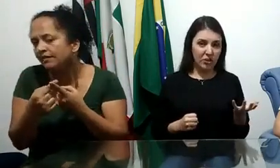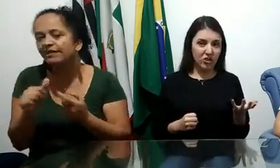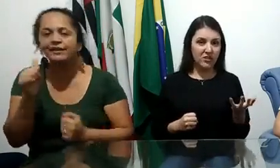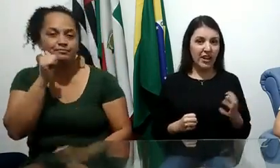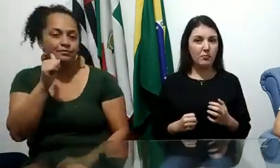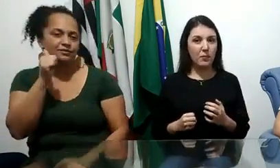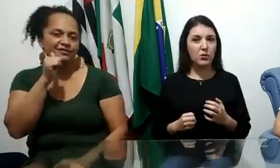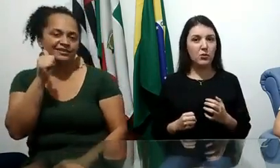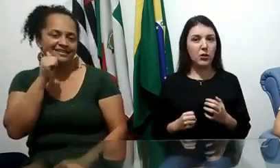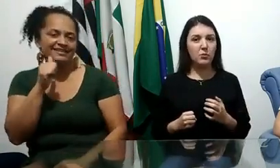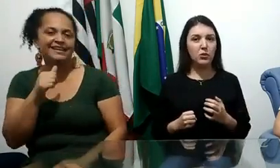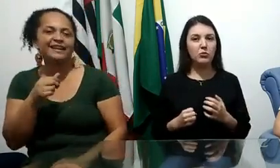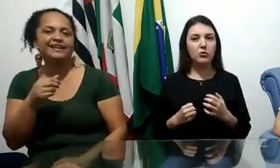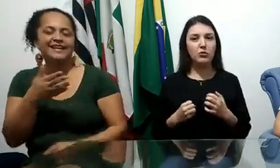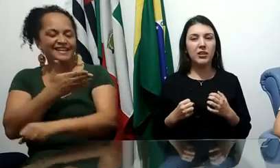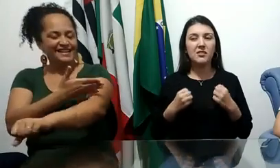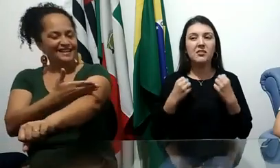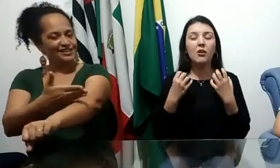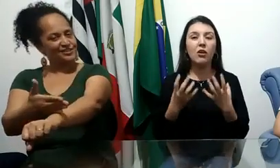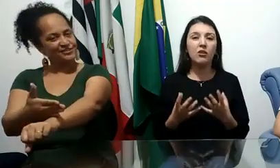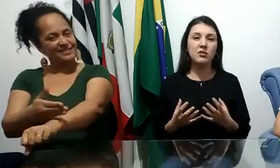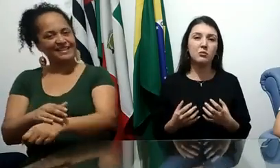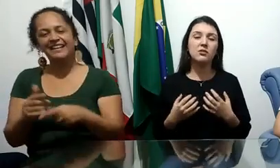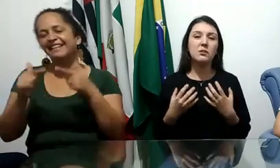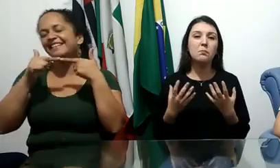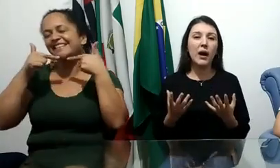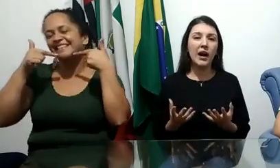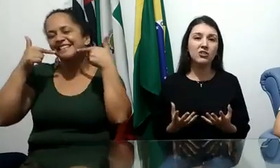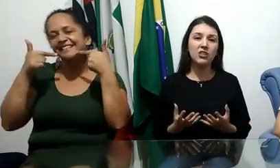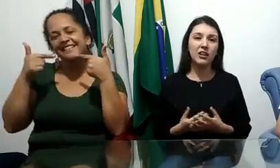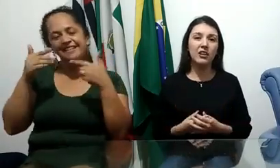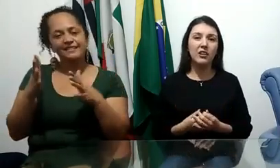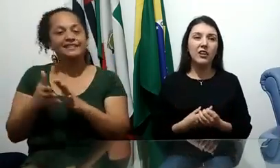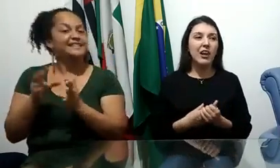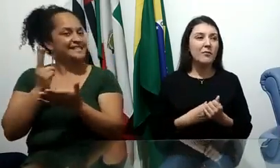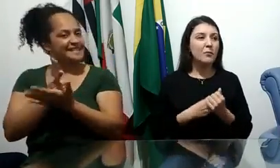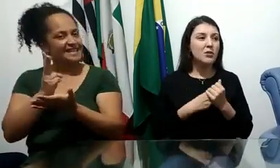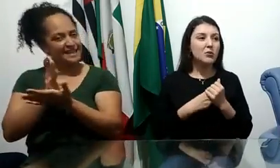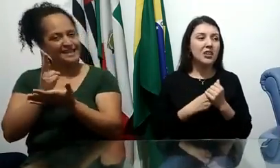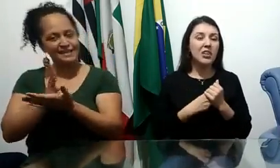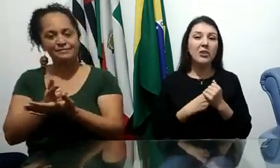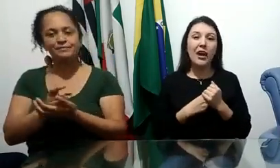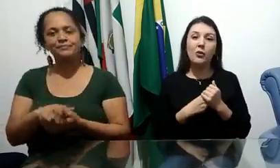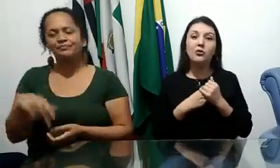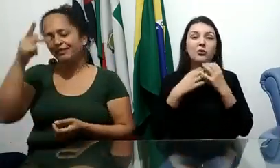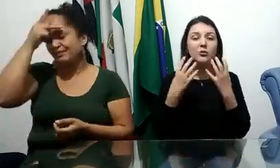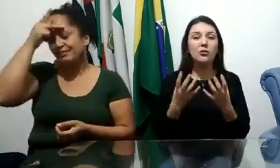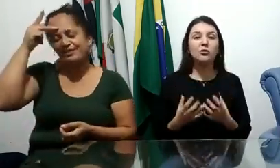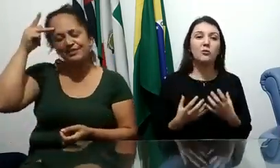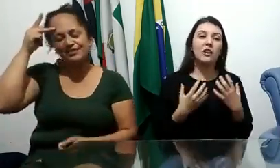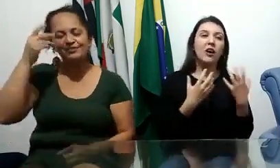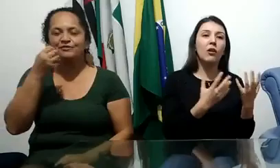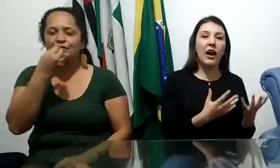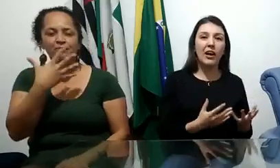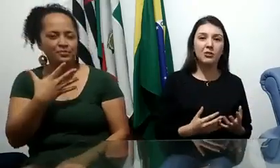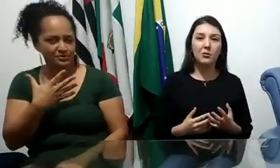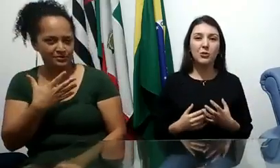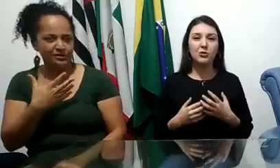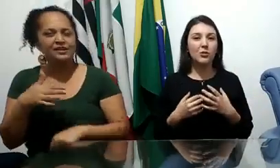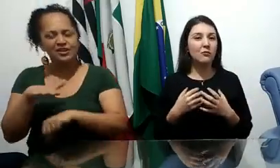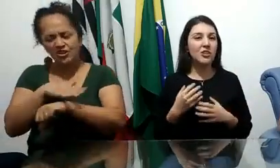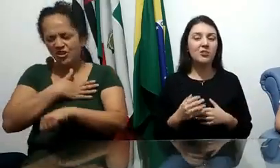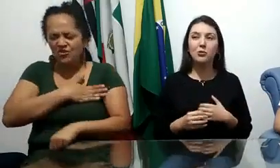que a Bíblia diz, ela era uma pessoa muito graciosa, muito simpática. é uma pessoa que é gostoso de ficar ao lado,